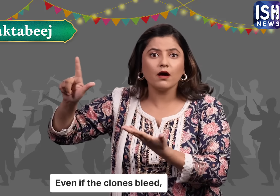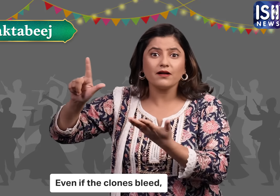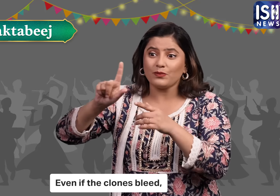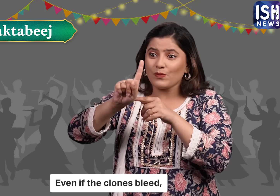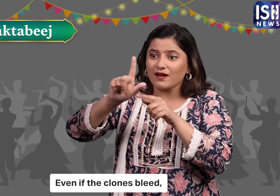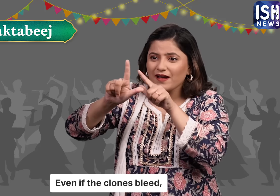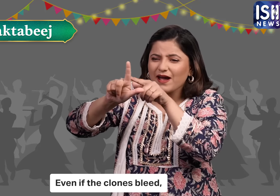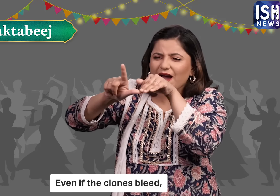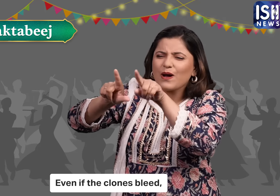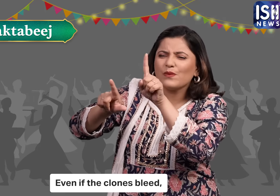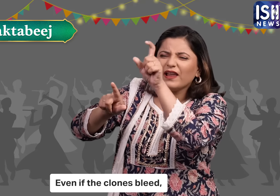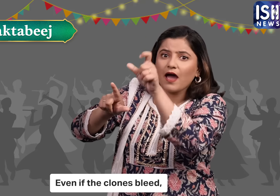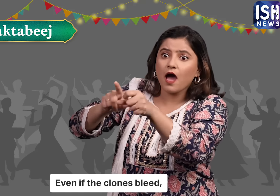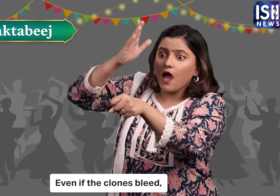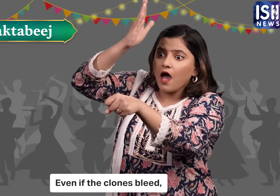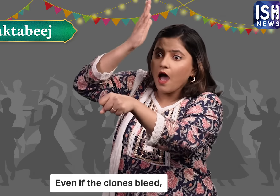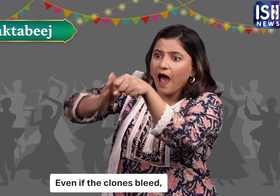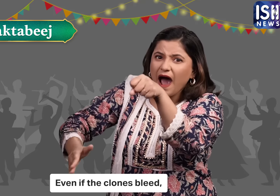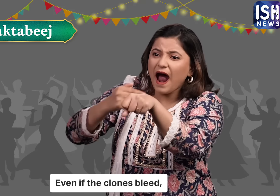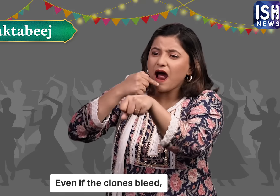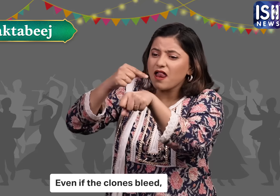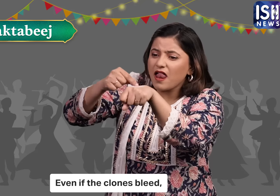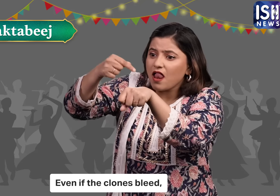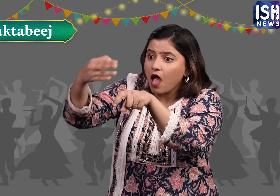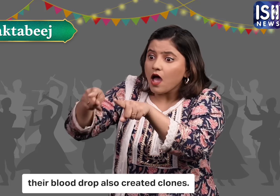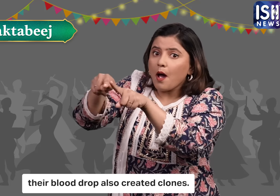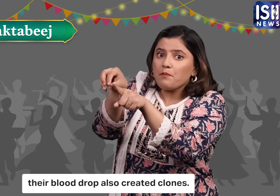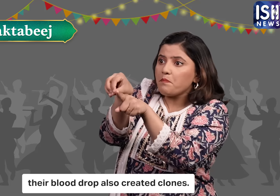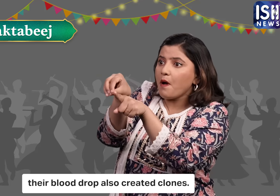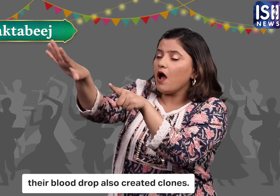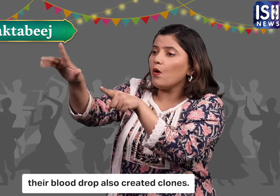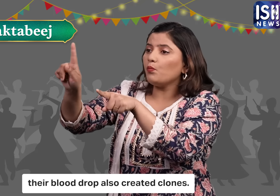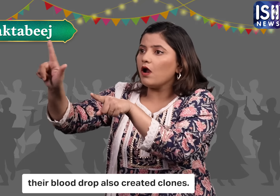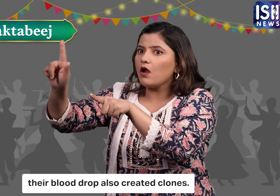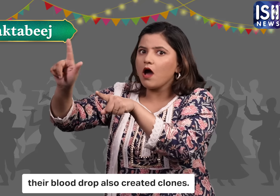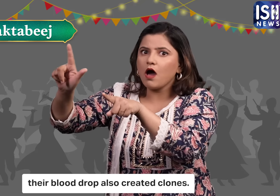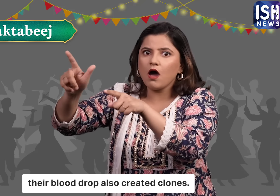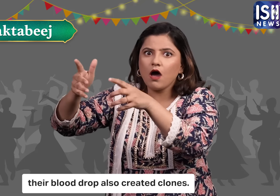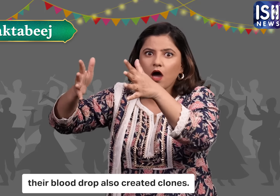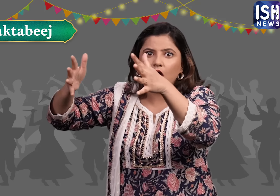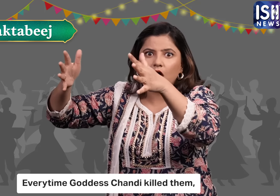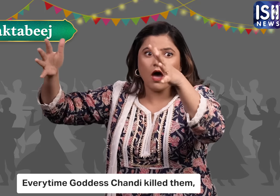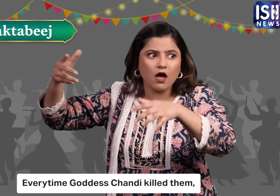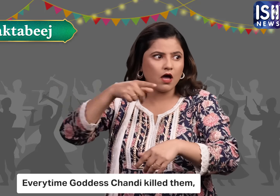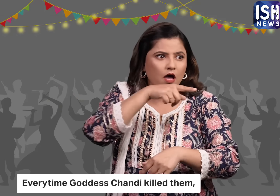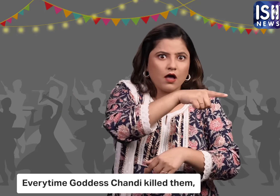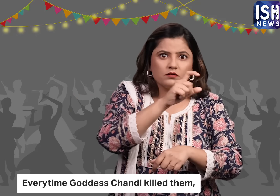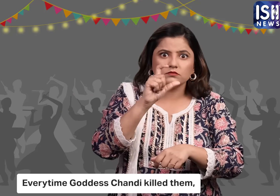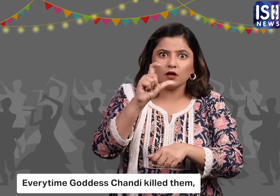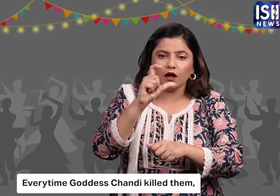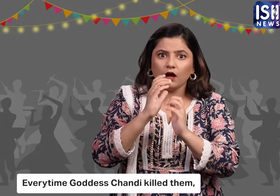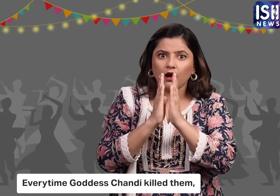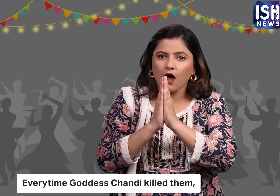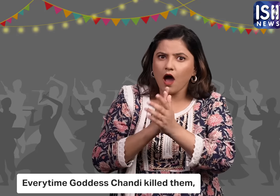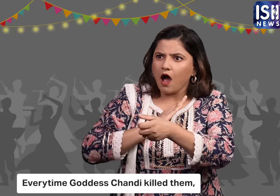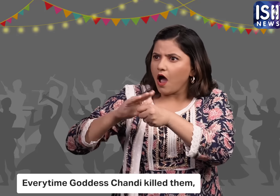यहां तक कि अगर उन नए रक्तबीज से खून बहता तो उनके खून की बूंद से भी नए रक्तबीज पैदा होते। जब जब देवी चंडी ने